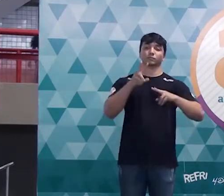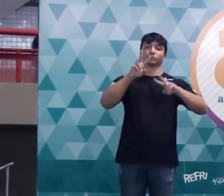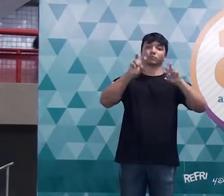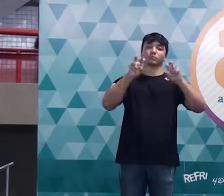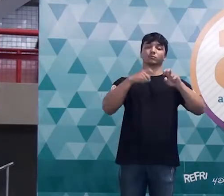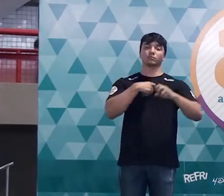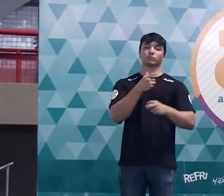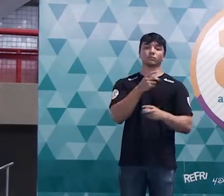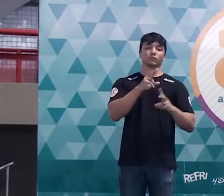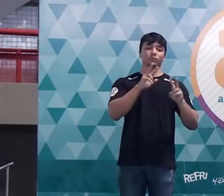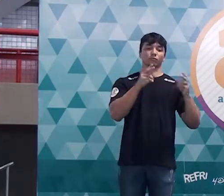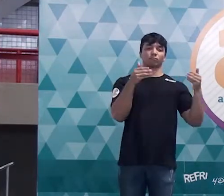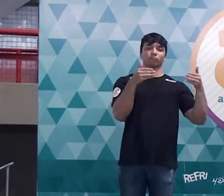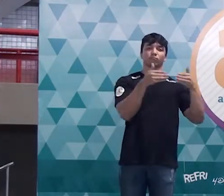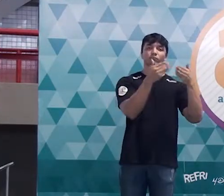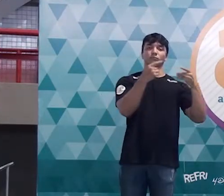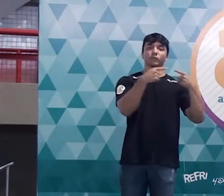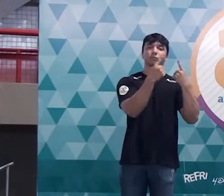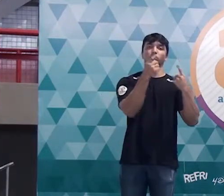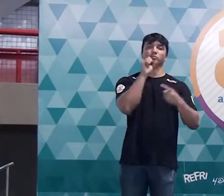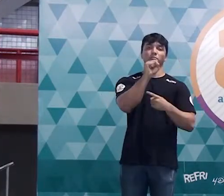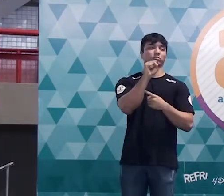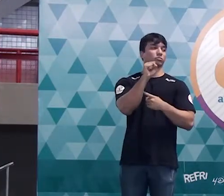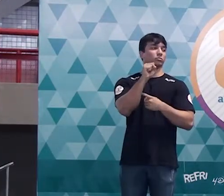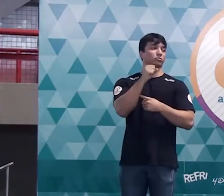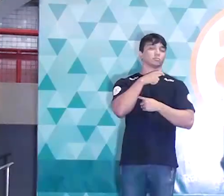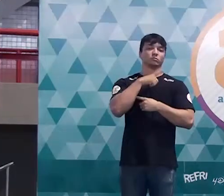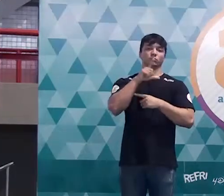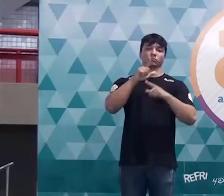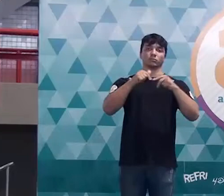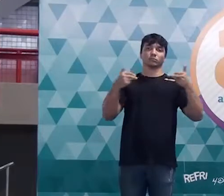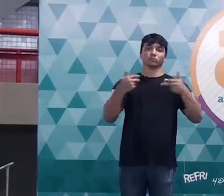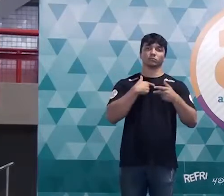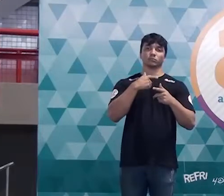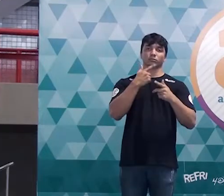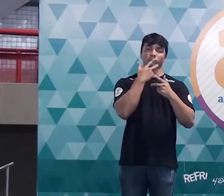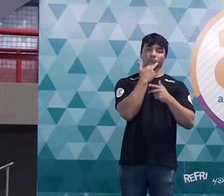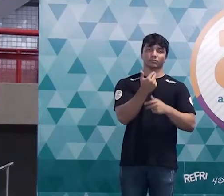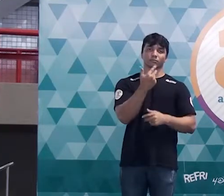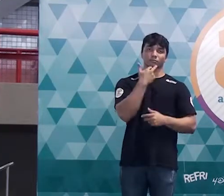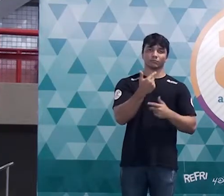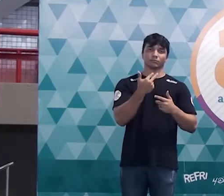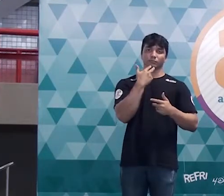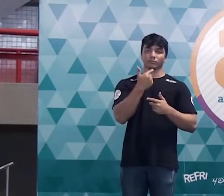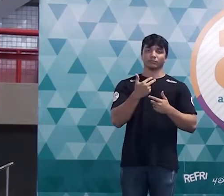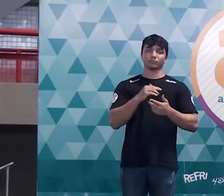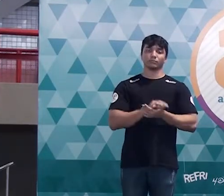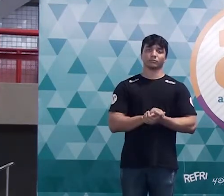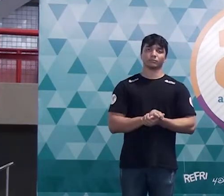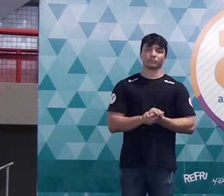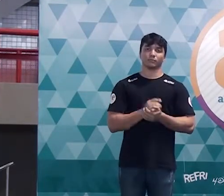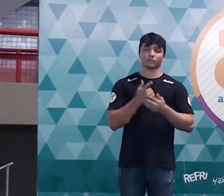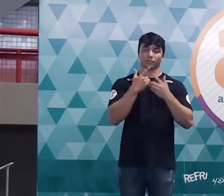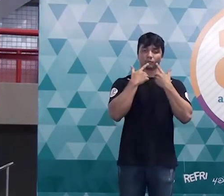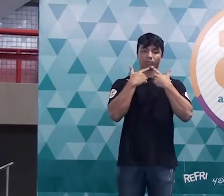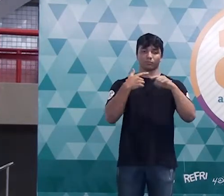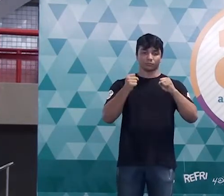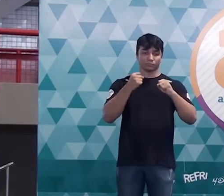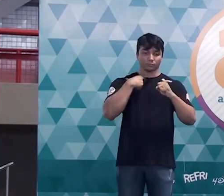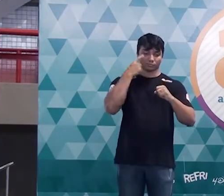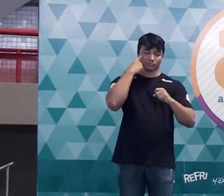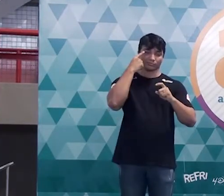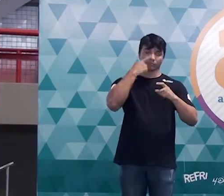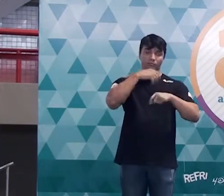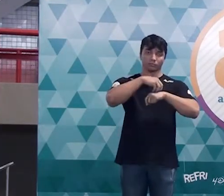competência 8, né? Variedades linguísticas. Eu coloquei uma frasezinha, uma mensagem